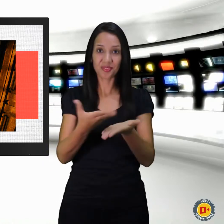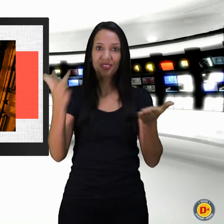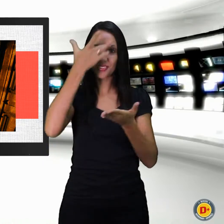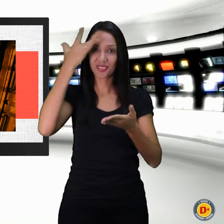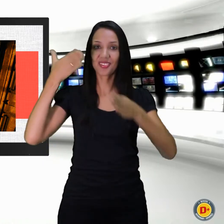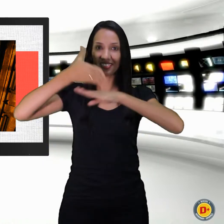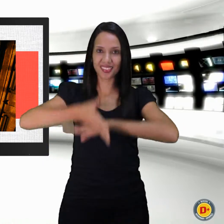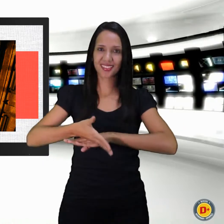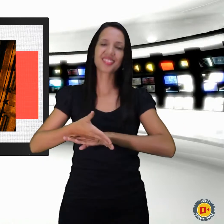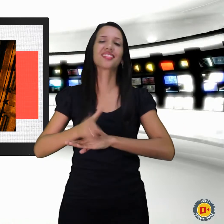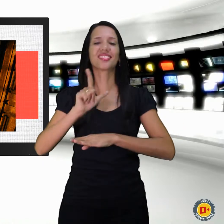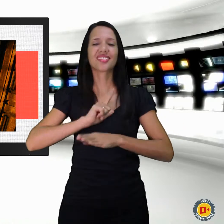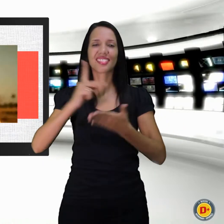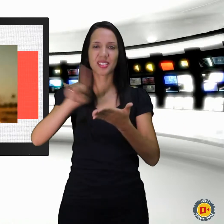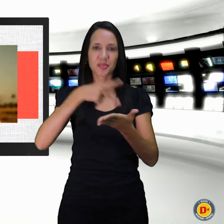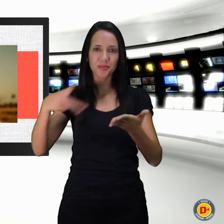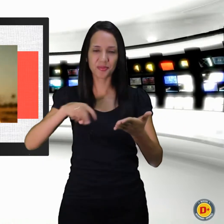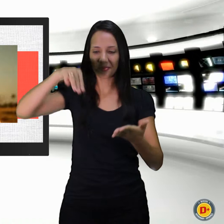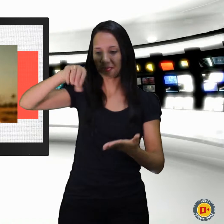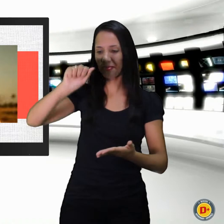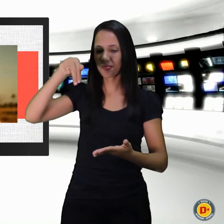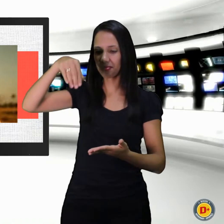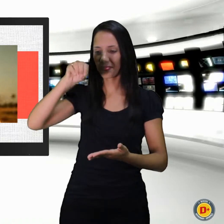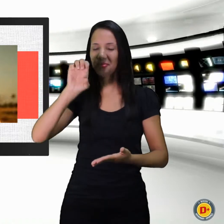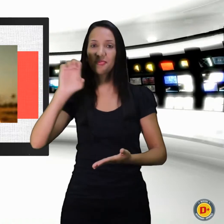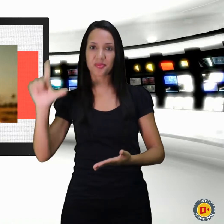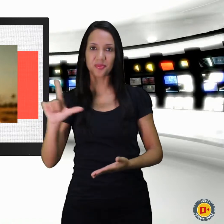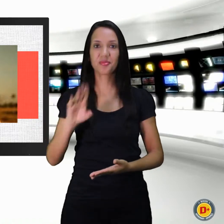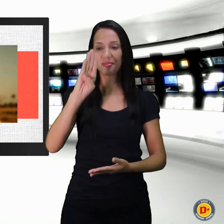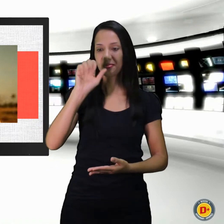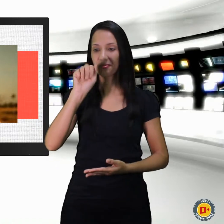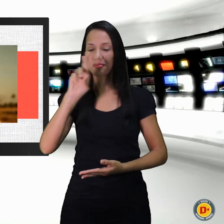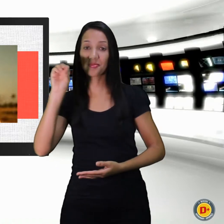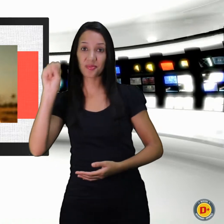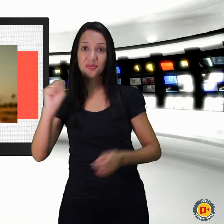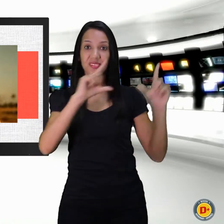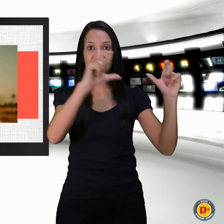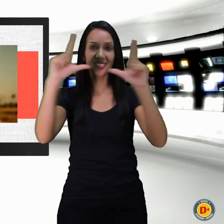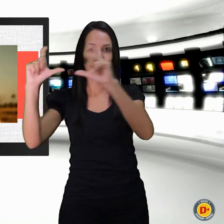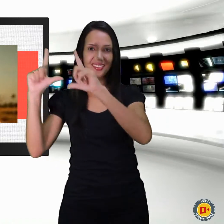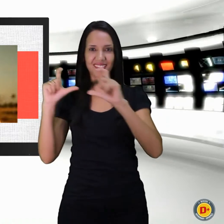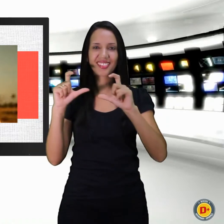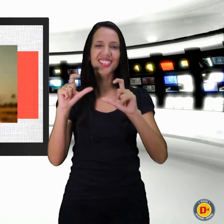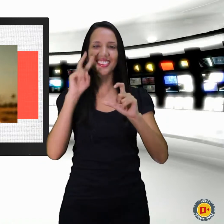através de poesias de Manuel de Barros trabalhos de fotógrafos contemporâneos e visitas